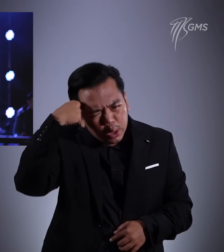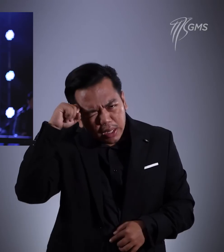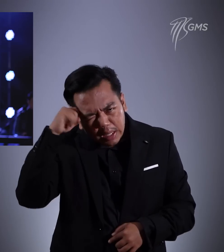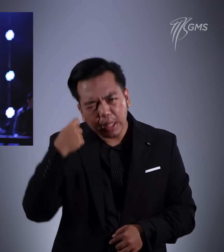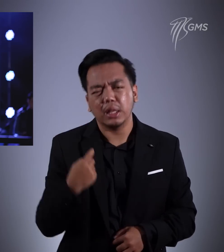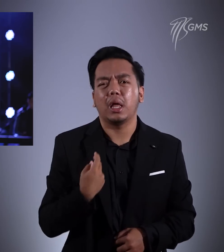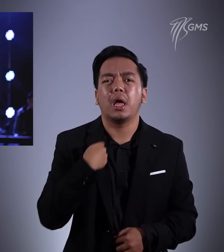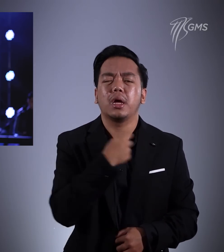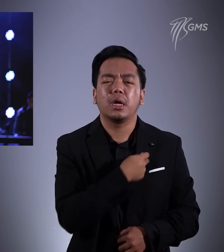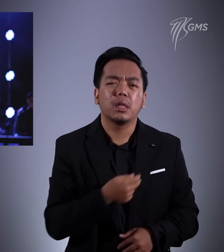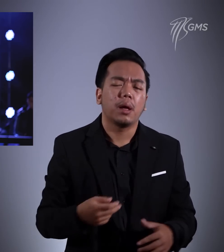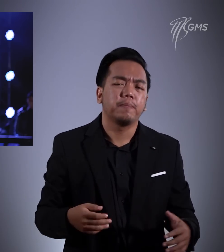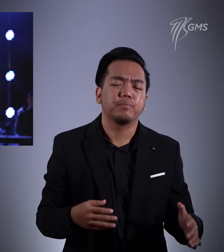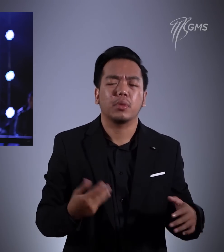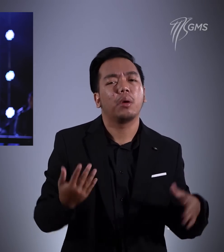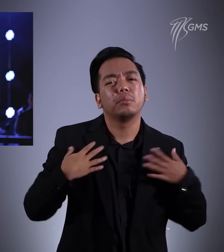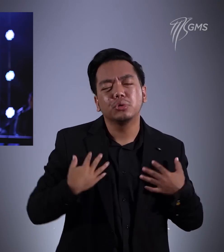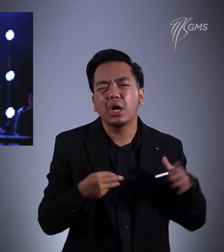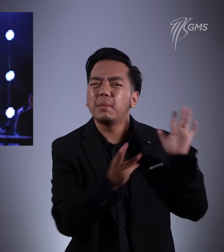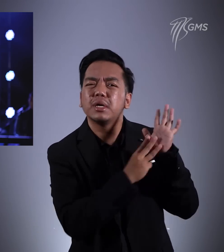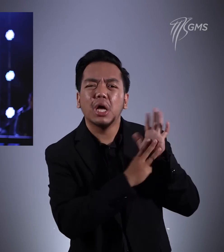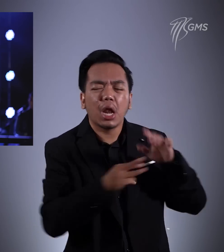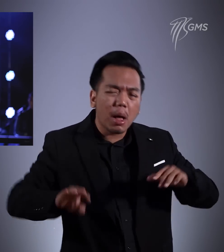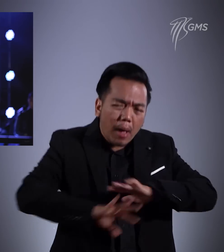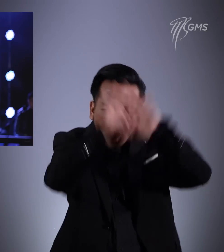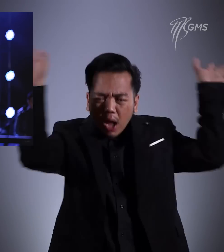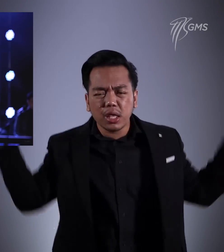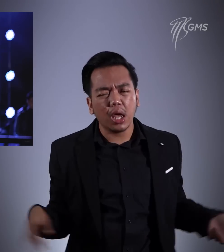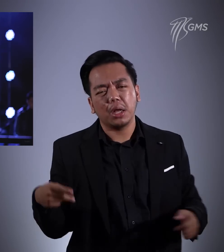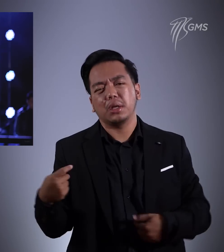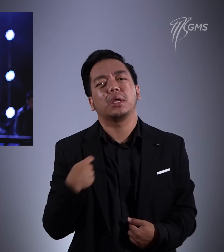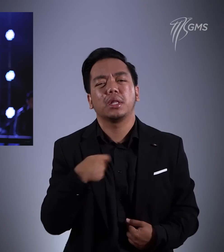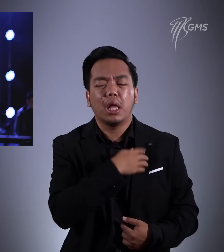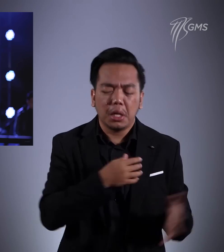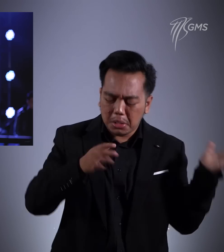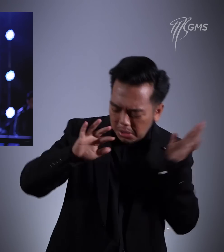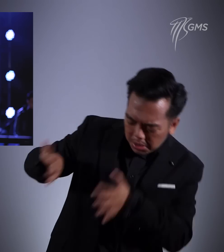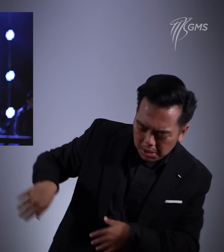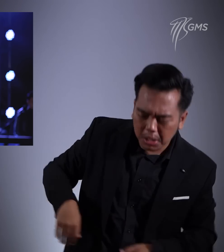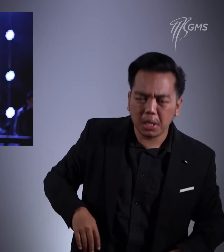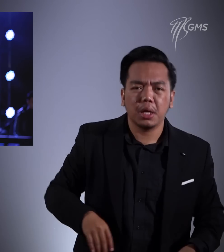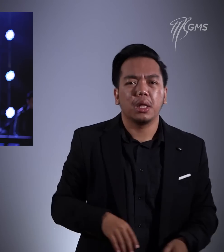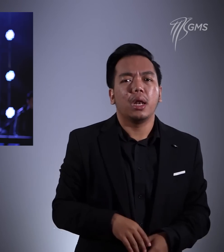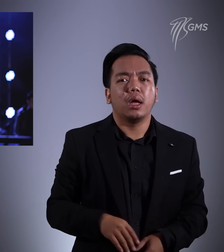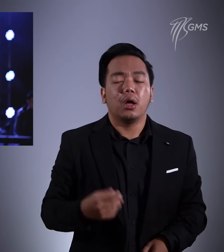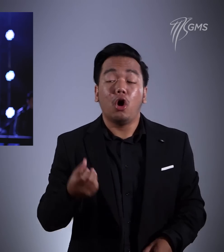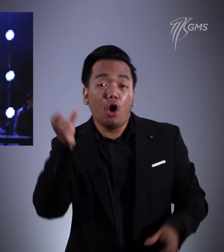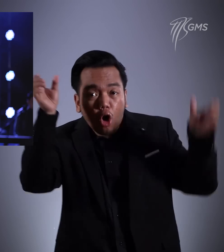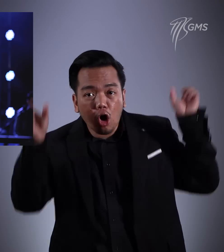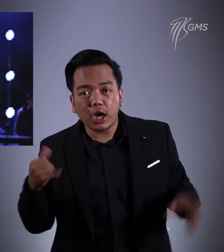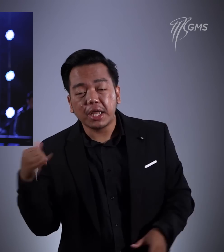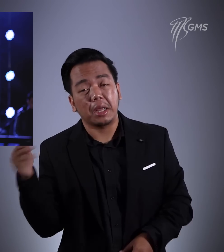mengalami pergumulan ekonomi atau sakit penyakit. Bahkan ada yang kehilangan seseorang yang dia cintai. Yang barusan meninggal dunia sedang